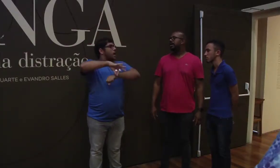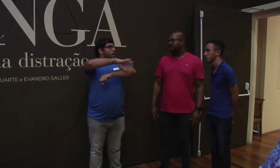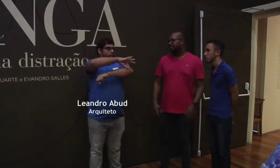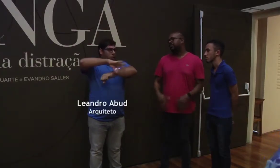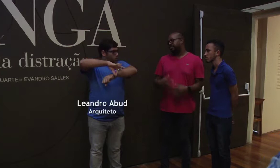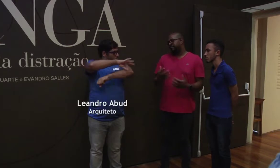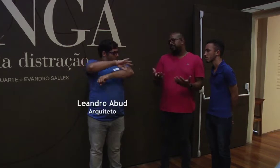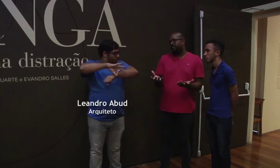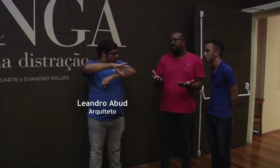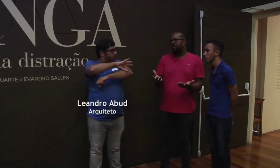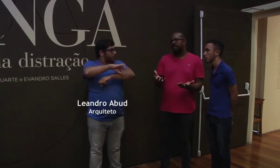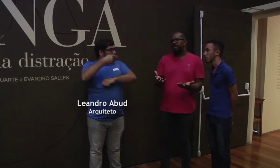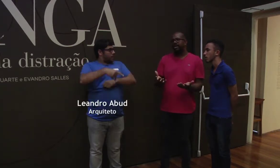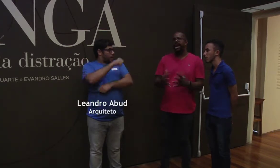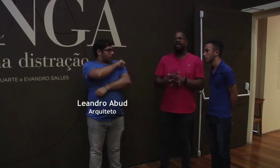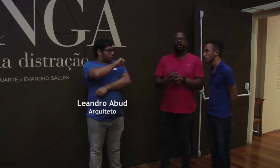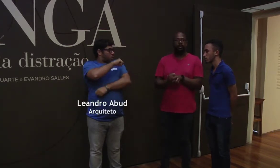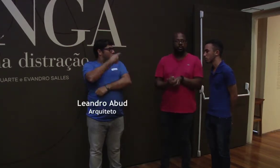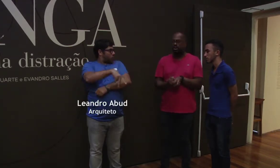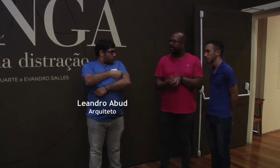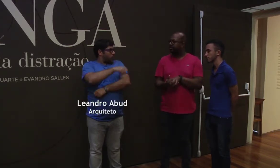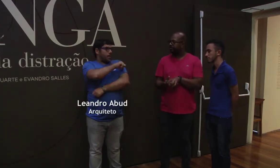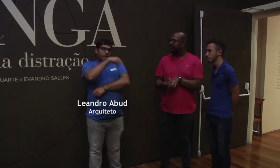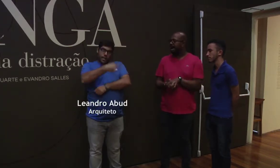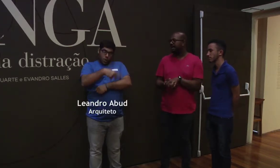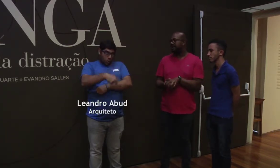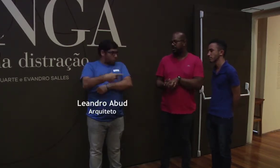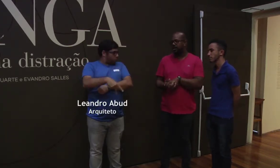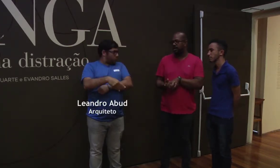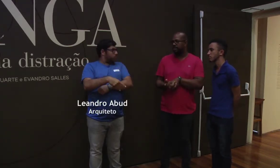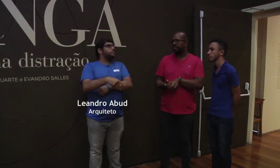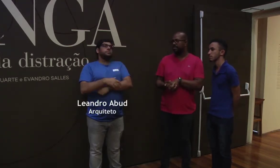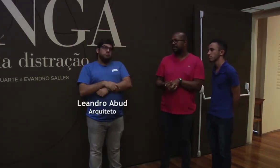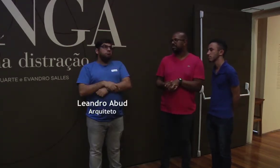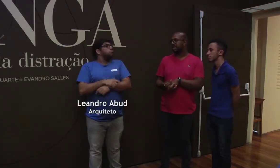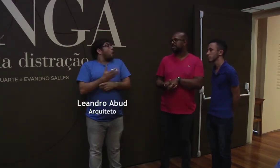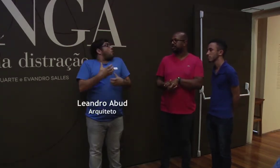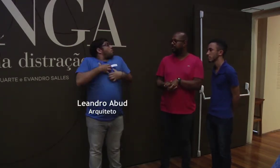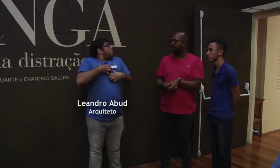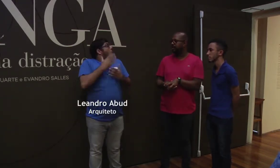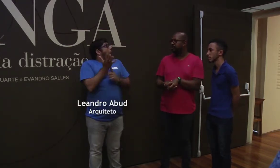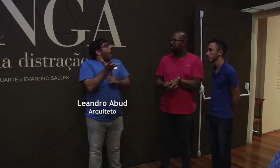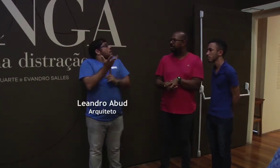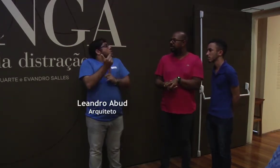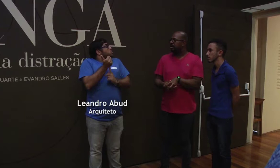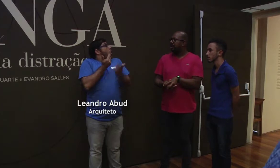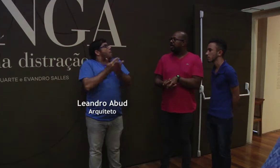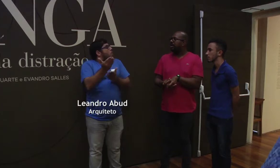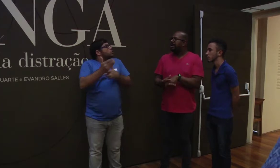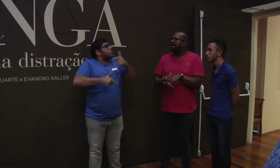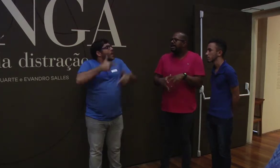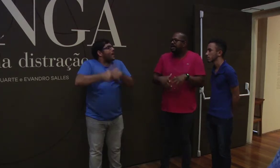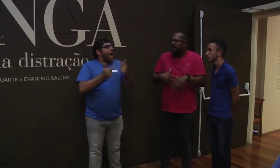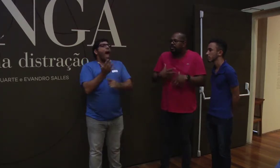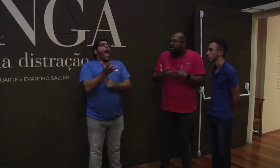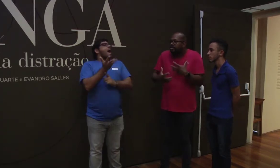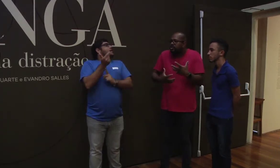Ele se formou em arquitetura aqui no Rio, numa faculdade aqui do Rio. E ele começou